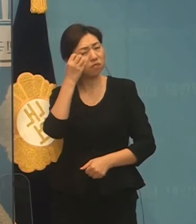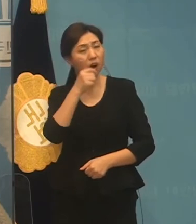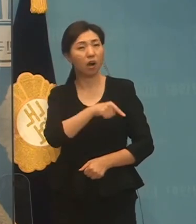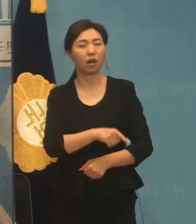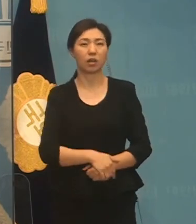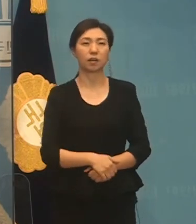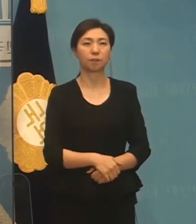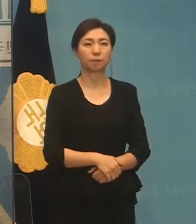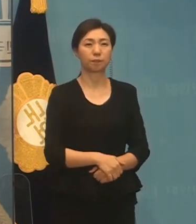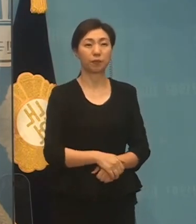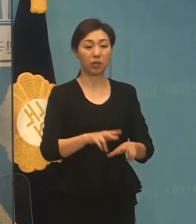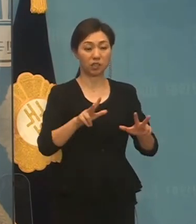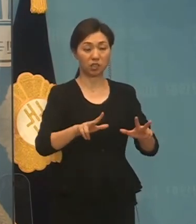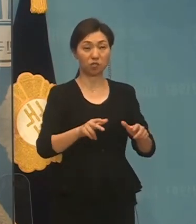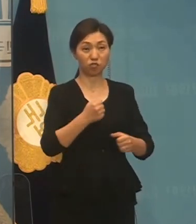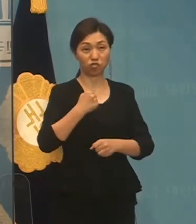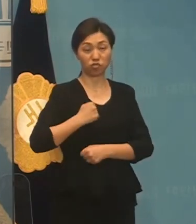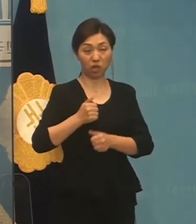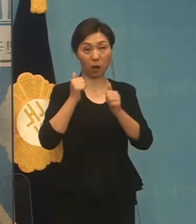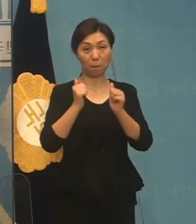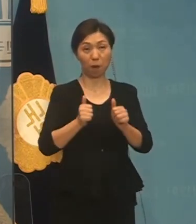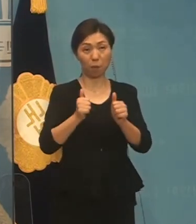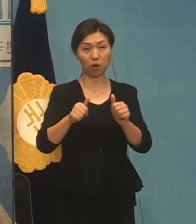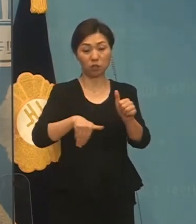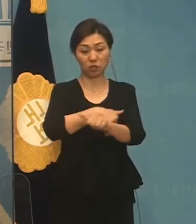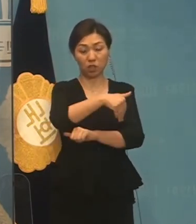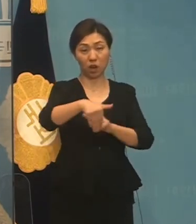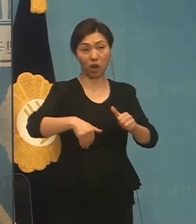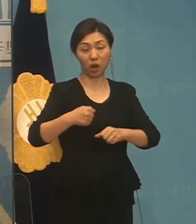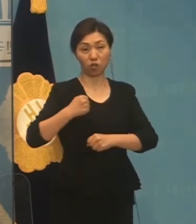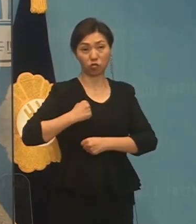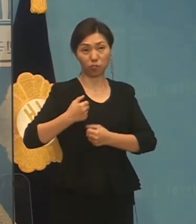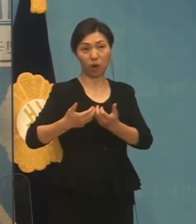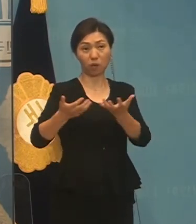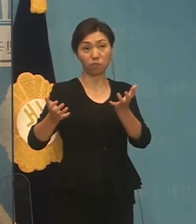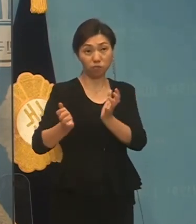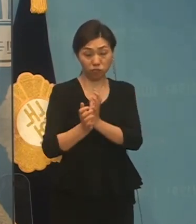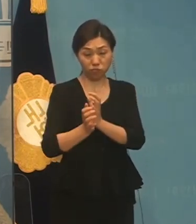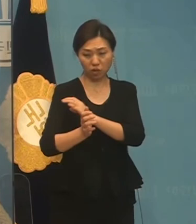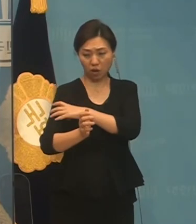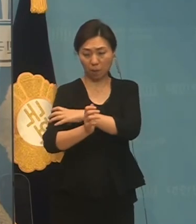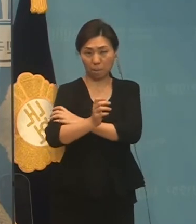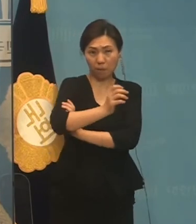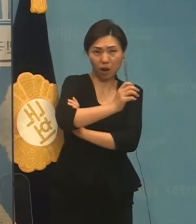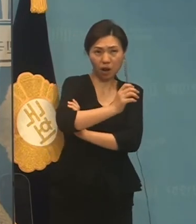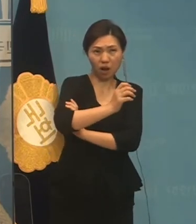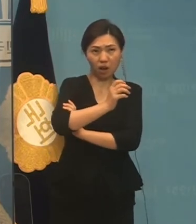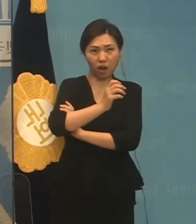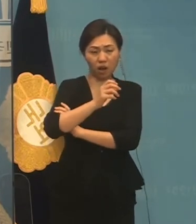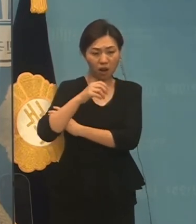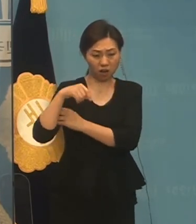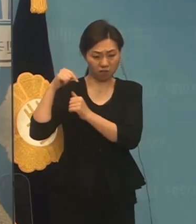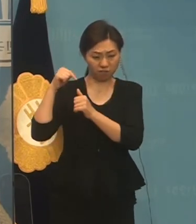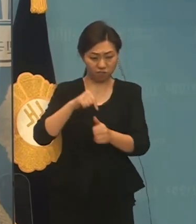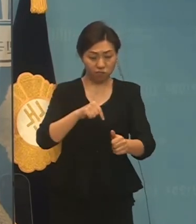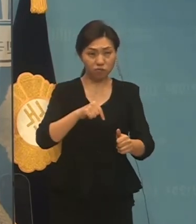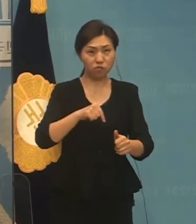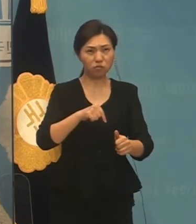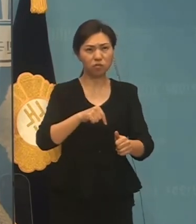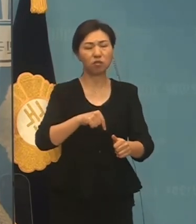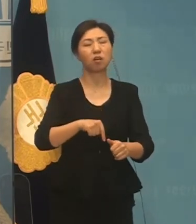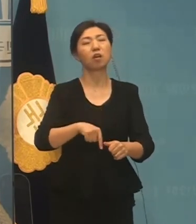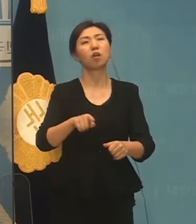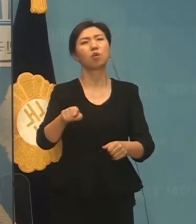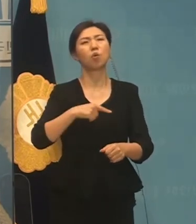현재 군사법원의 구조상 국방부가 군사법원에 영향을 미칠 수 있다는 것은 합리적 의심입니다.